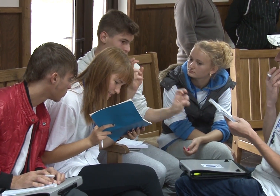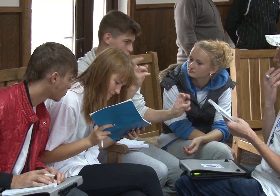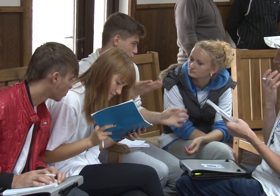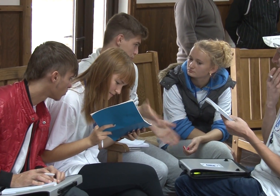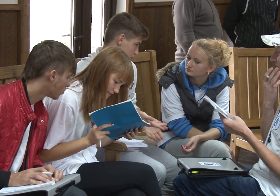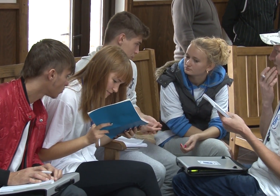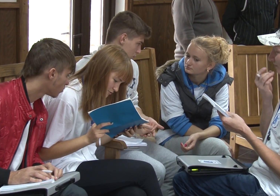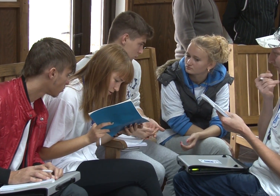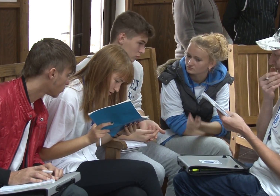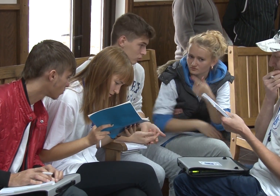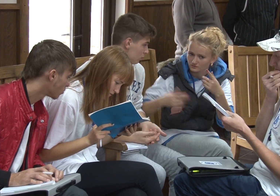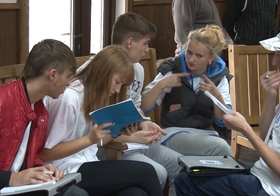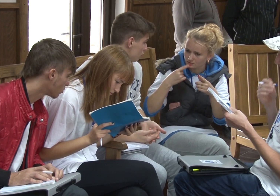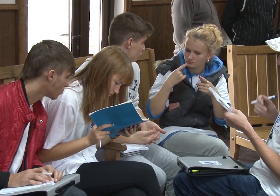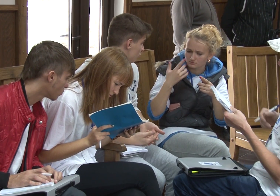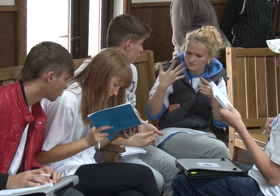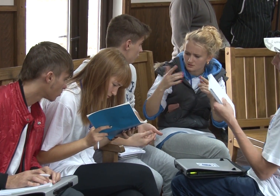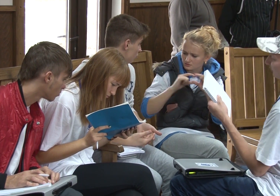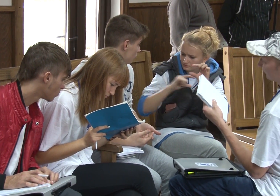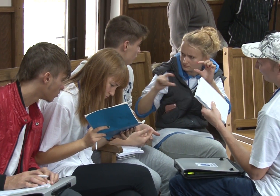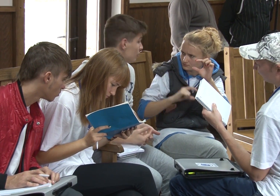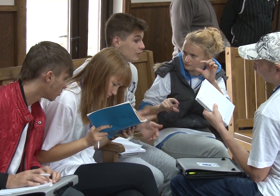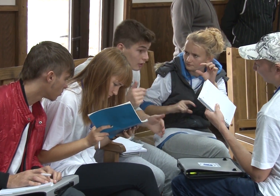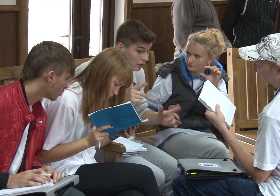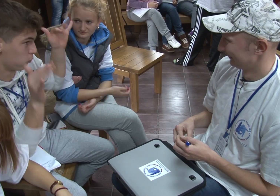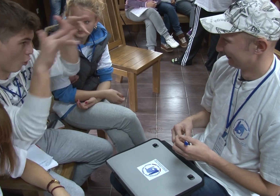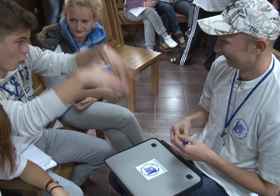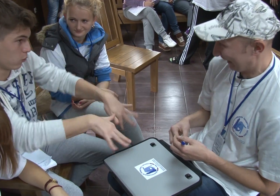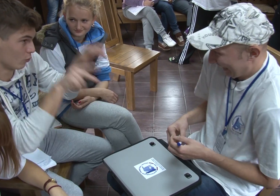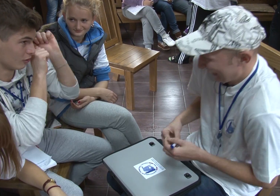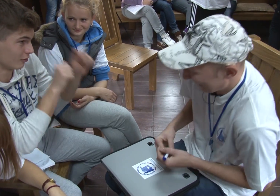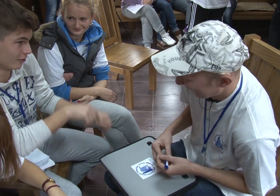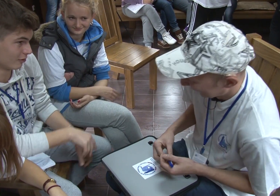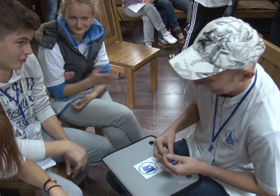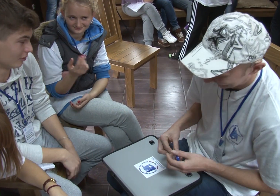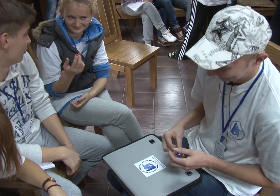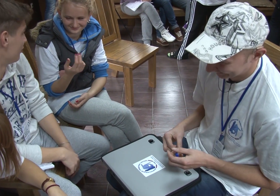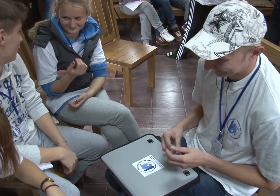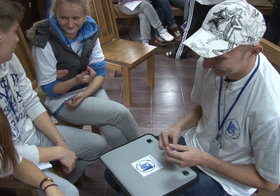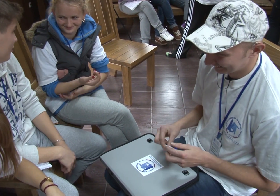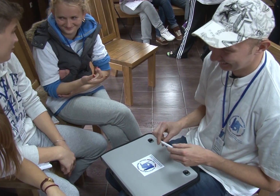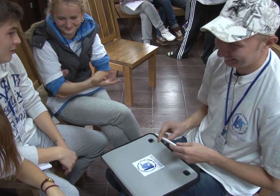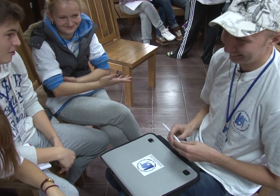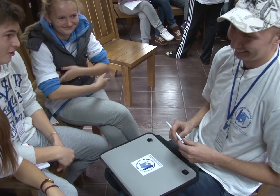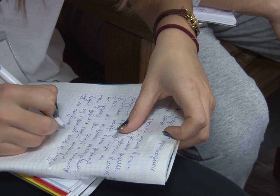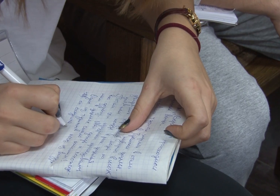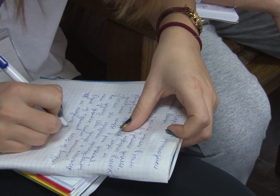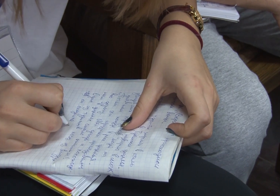успокойся, полет фантазии, угомонись. Ночь, на 22-е тишина.